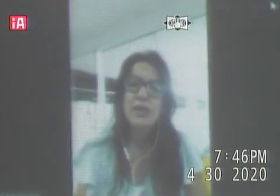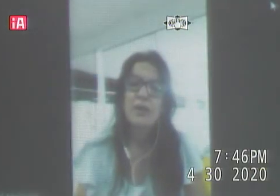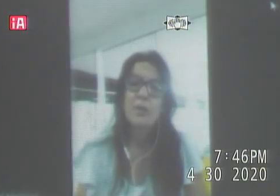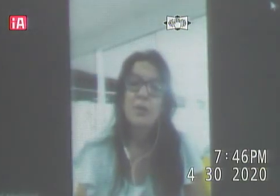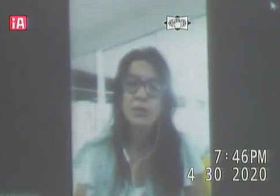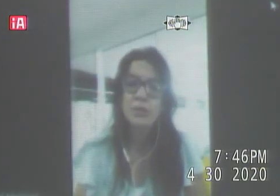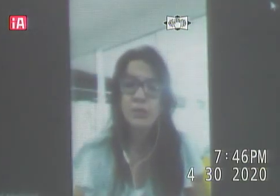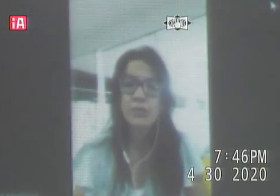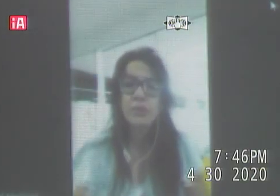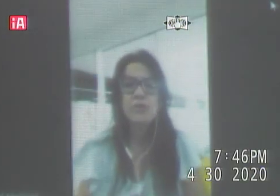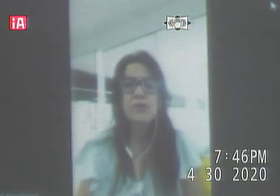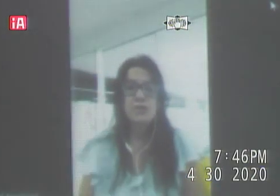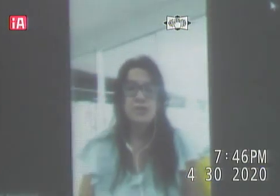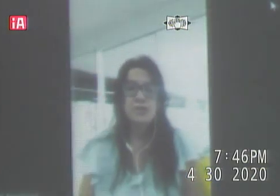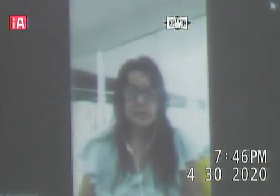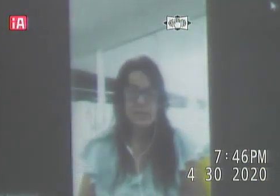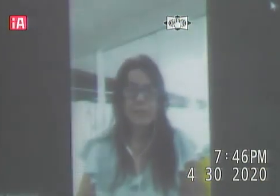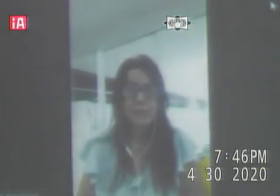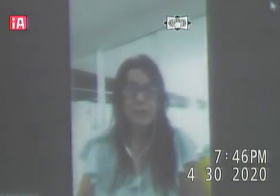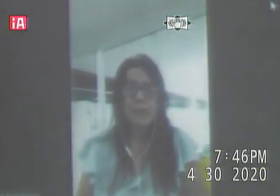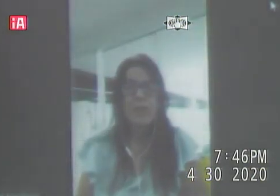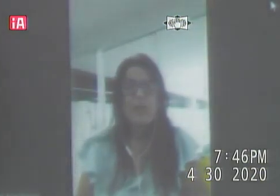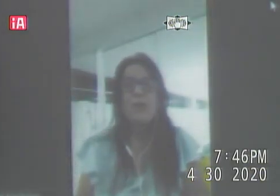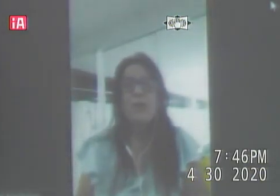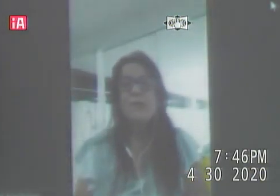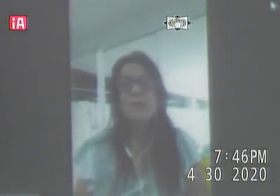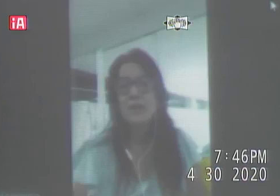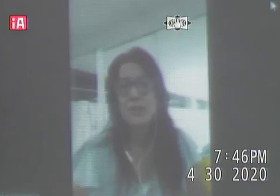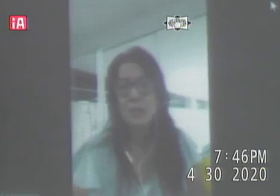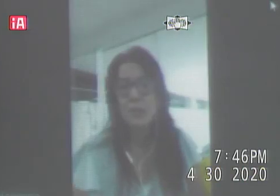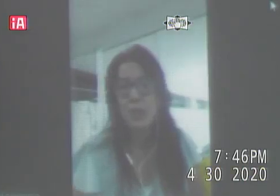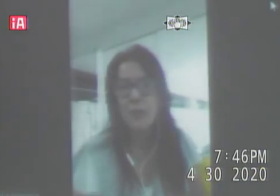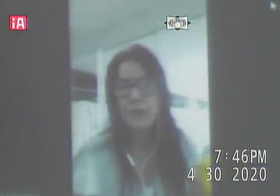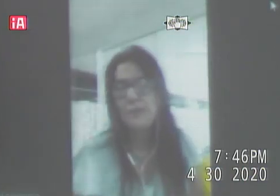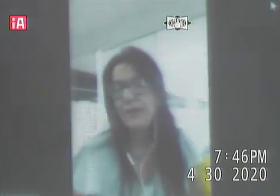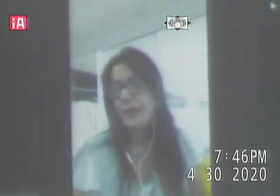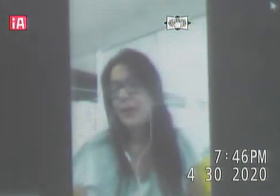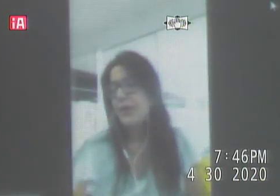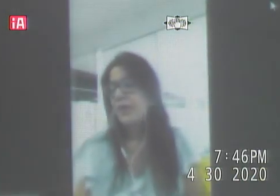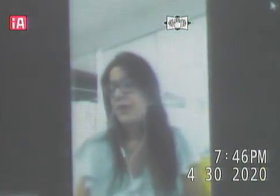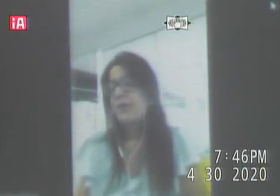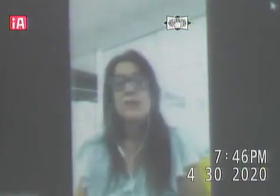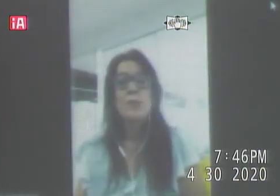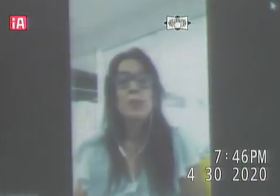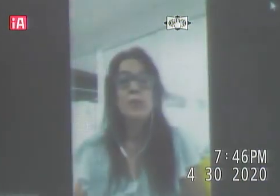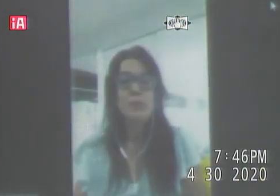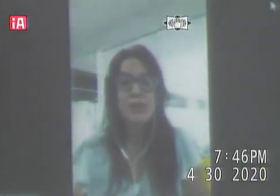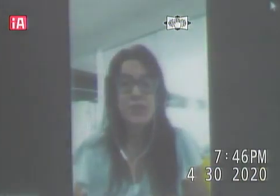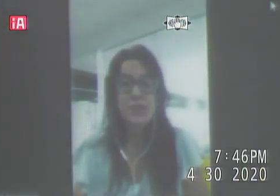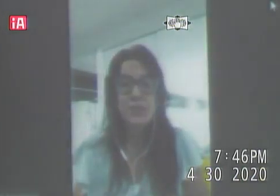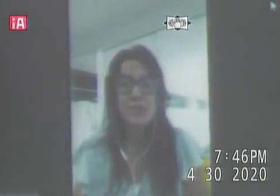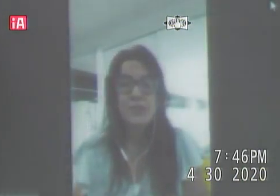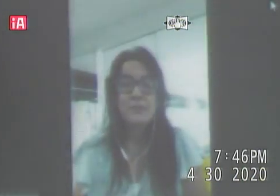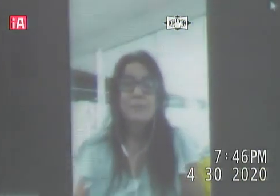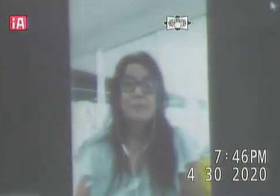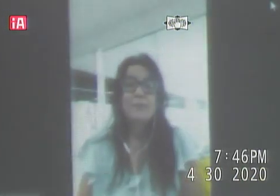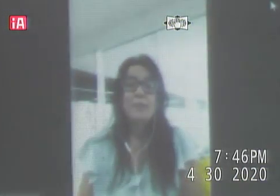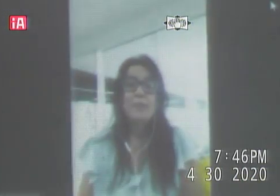gente tem que levar muito isso em consideração. Com relação à Caixa Econômica, Rafael, como você muito bem